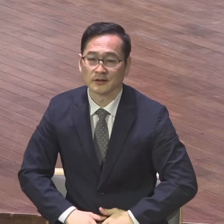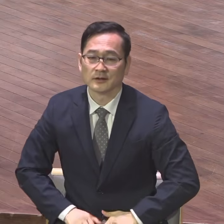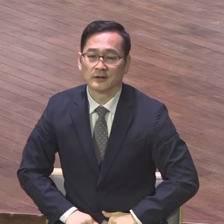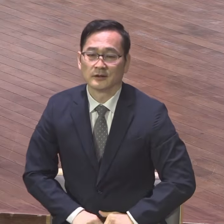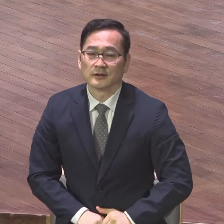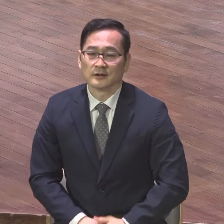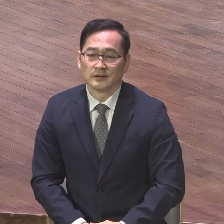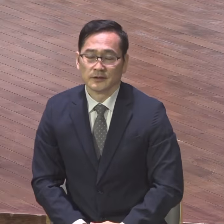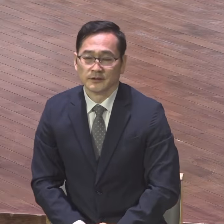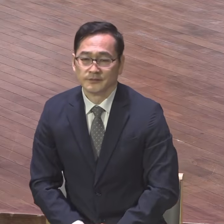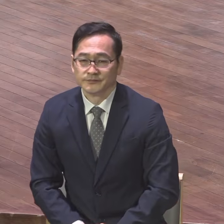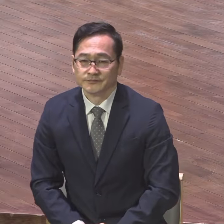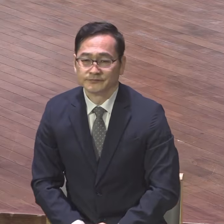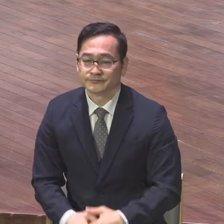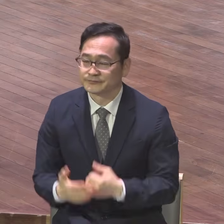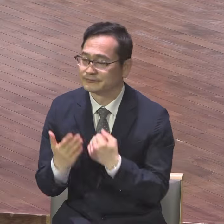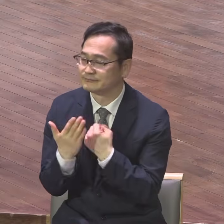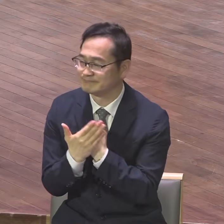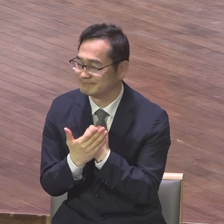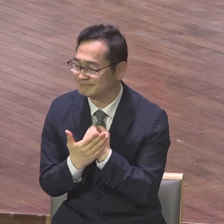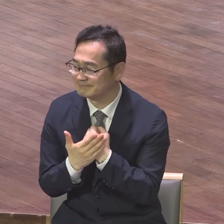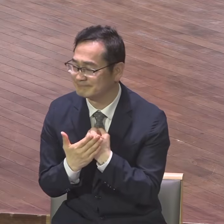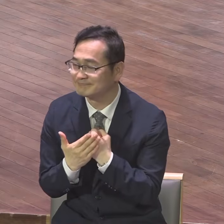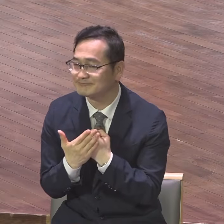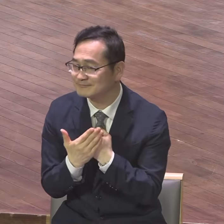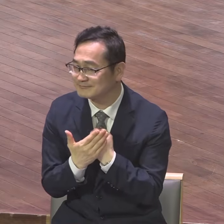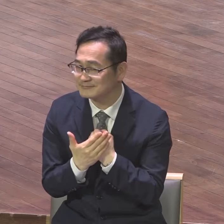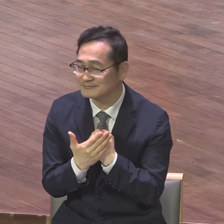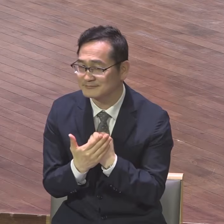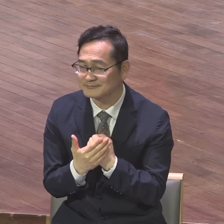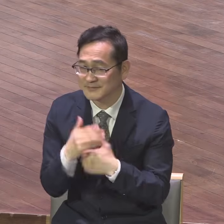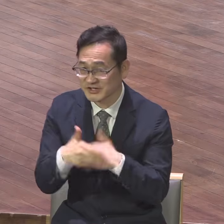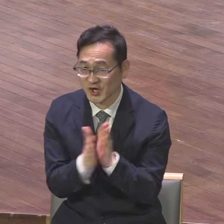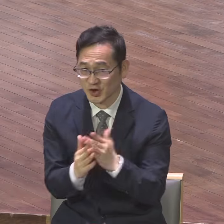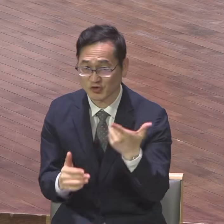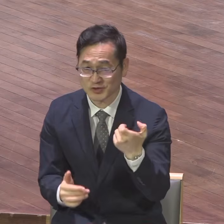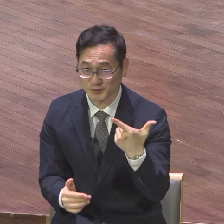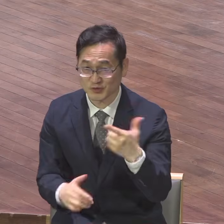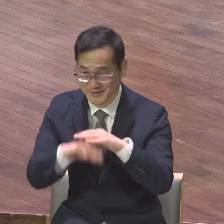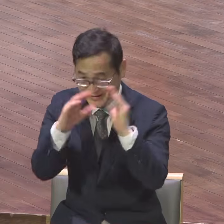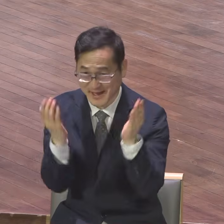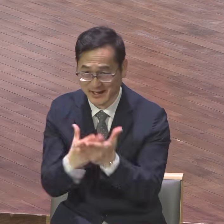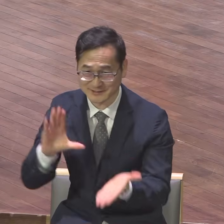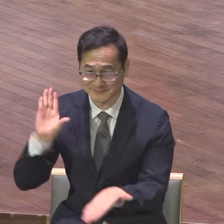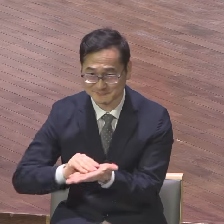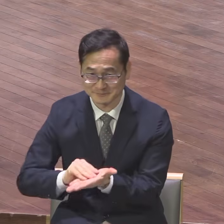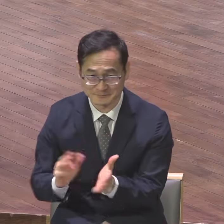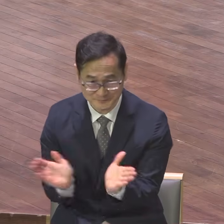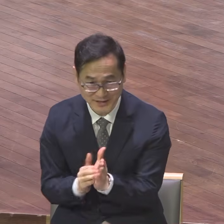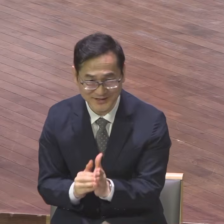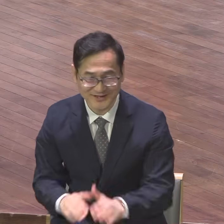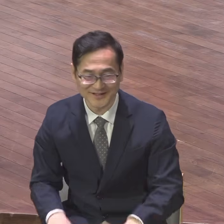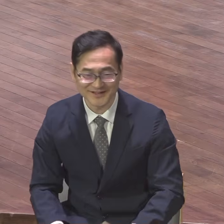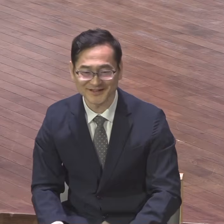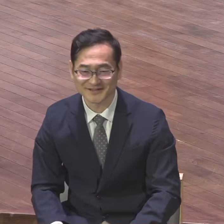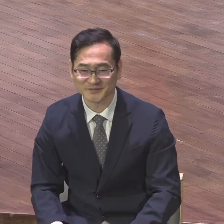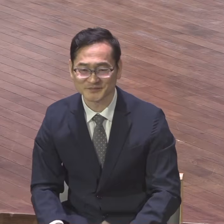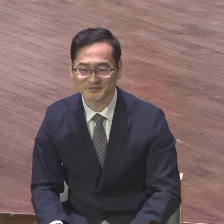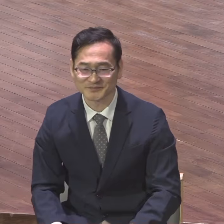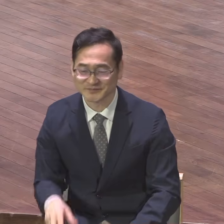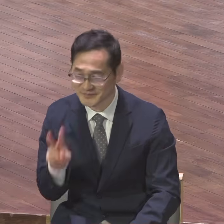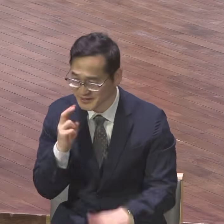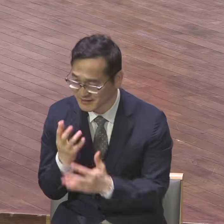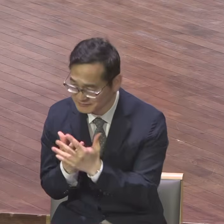아멘. 오늘은 다녀왔습니다. 66권 다 뗐습니다. 예, 우리 찬양대